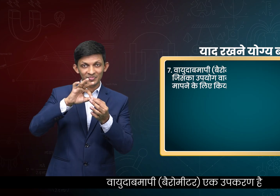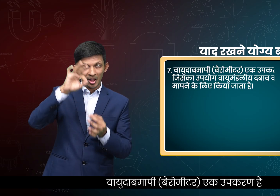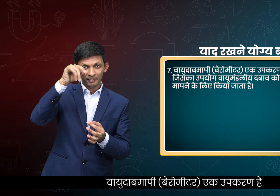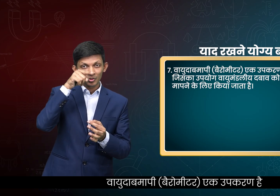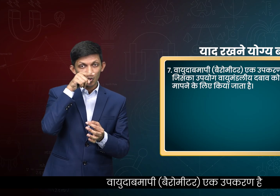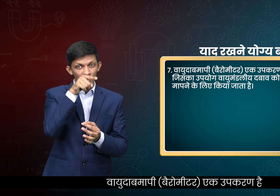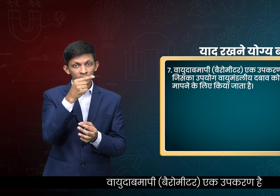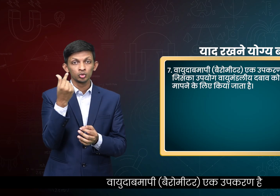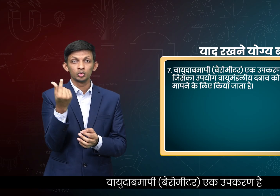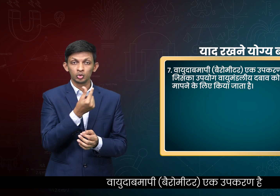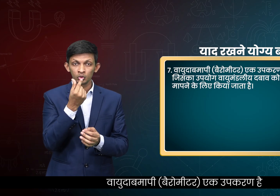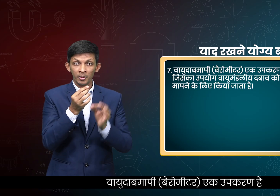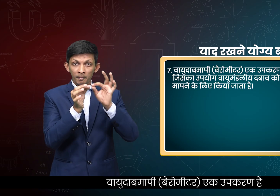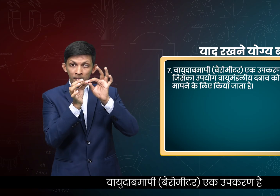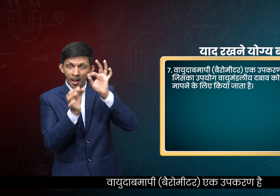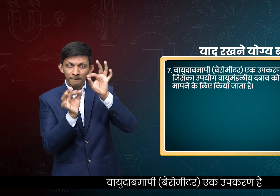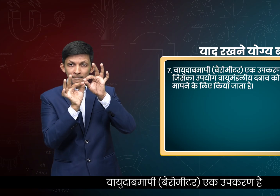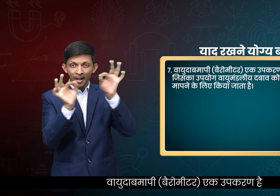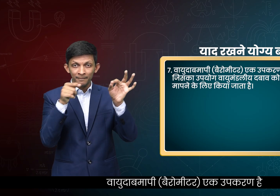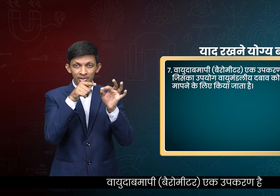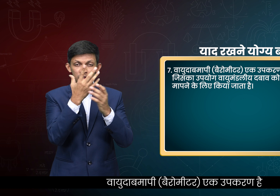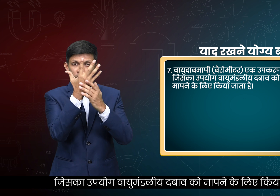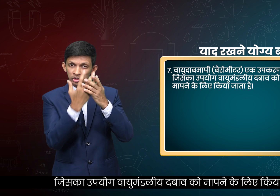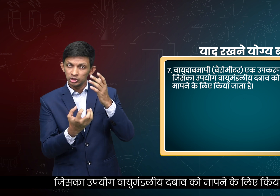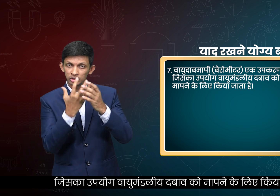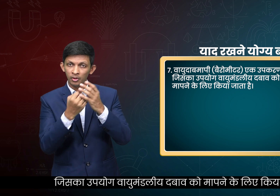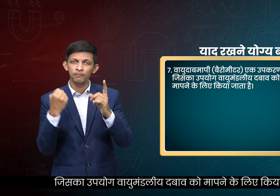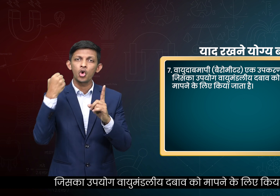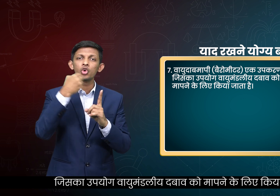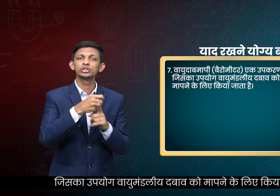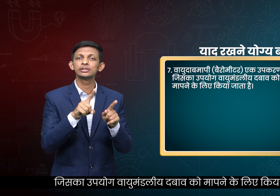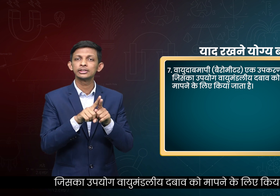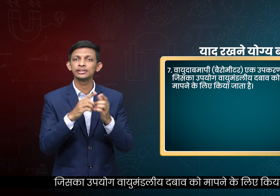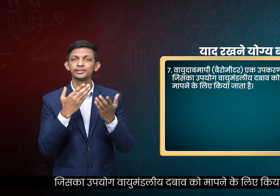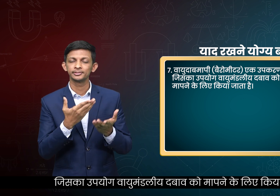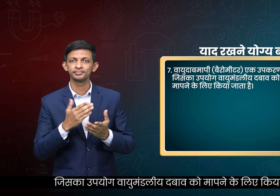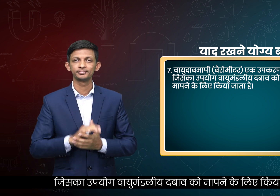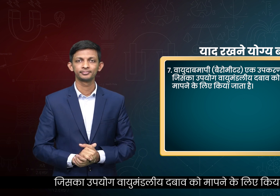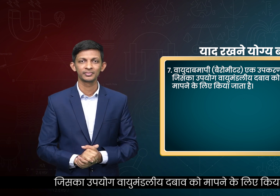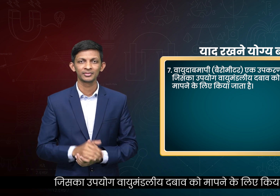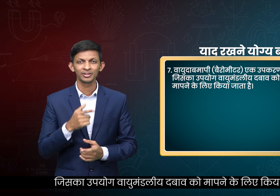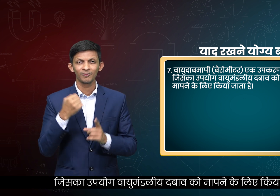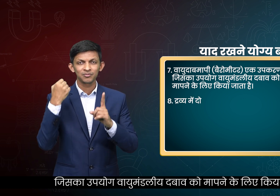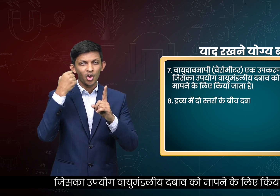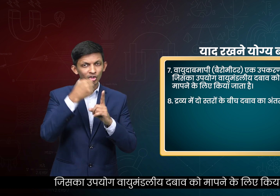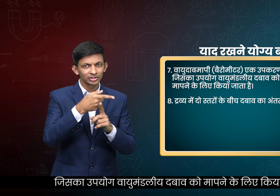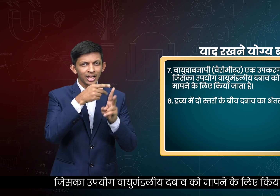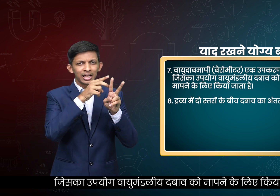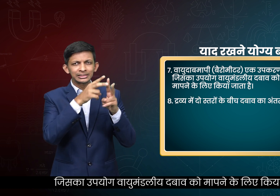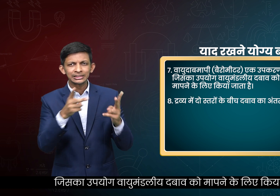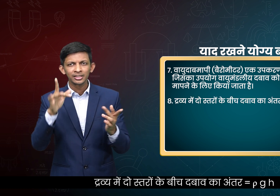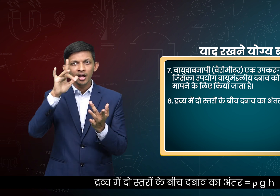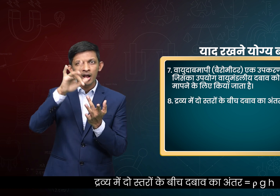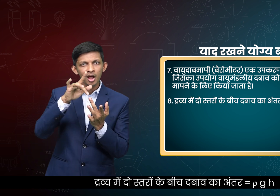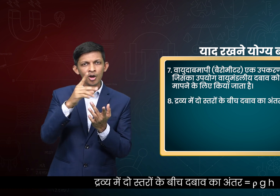वायु दाबमापी बैरोमीटर एक उपकरण है जिसका उपयोग वायुमंडलीय दबाव को मापने के लिए किया